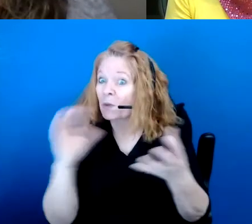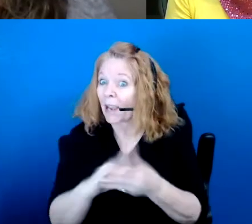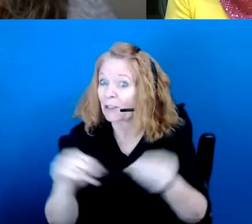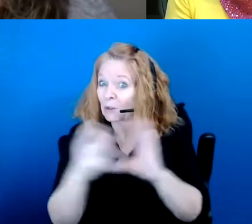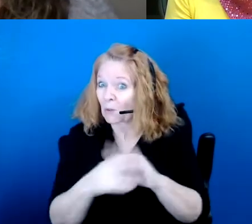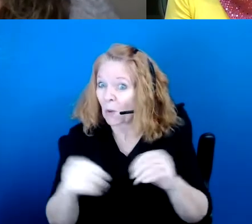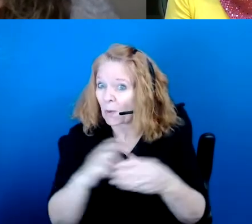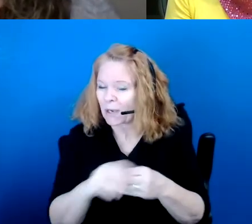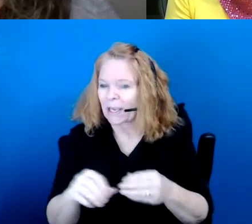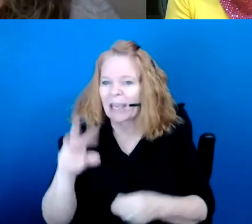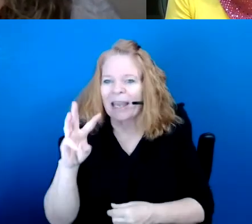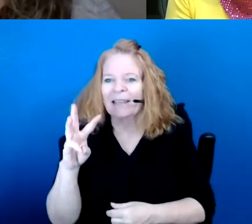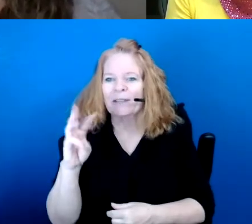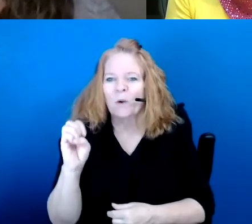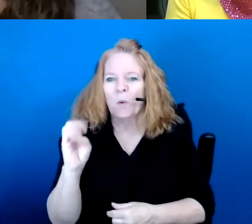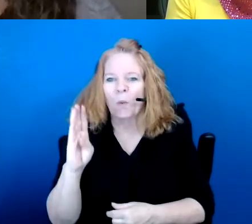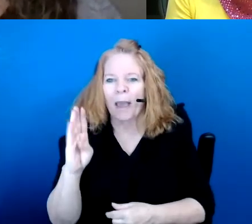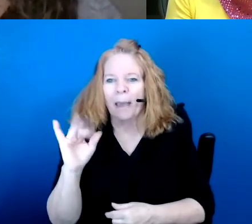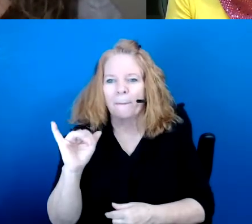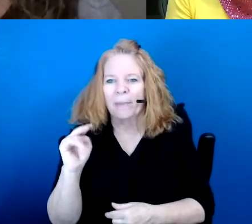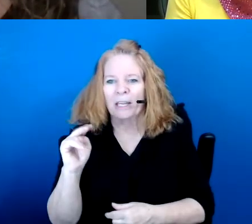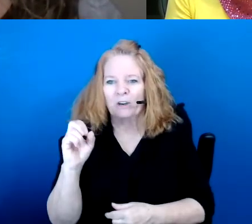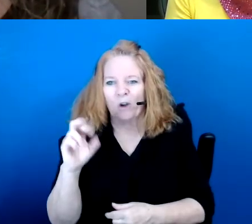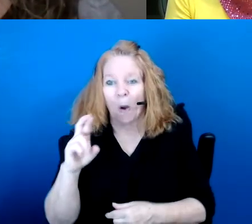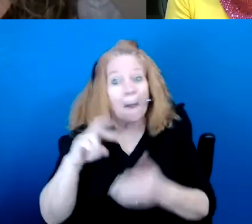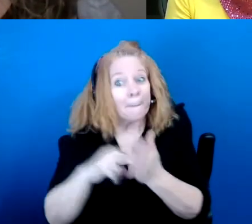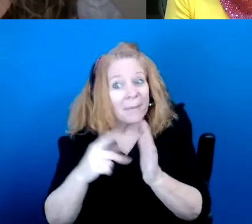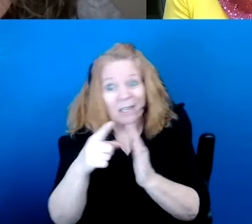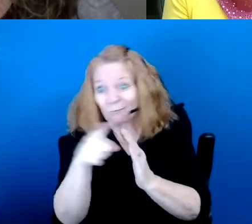le pueden hacer clic y después hacerle click al espanyol